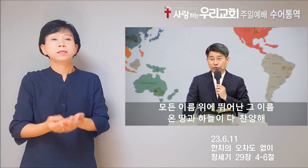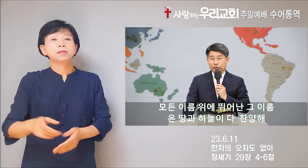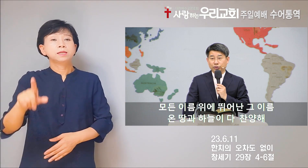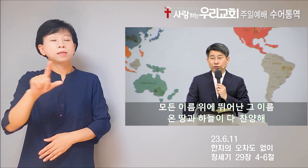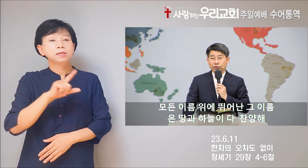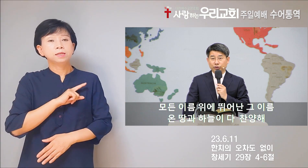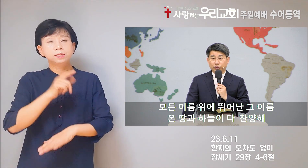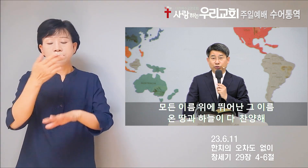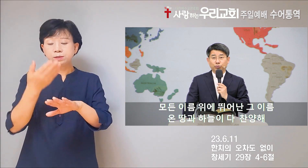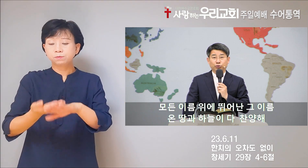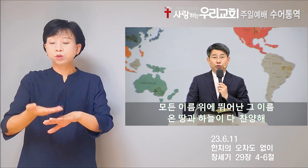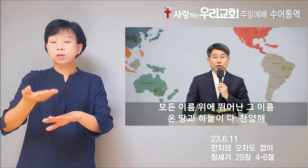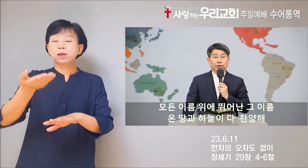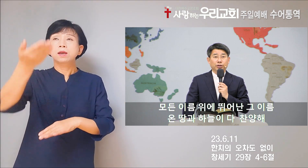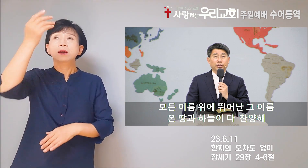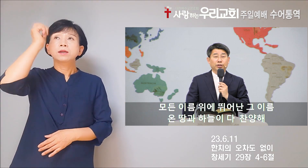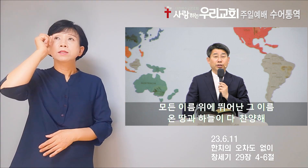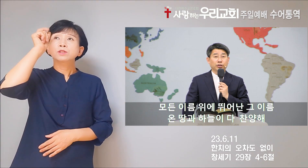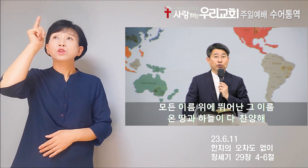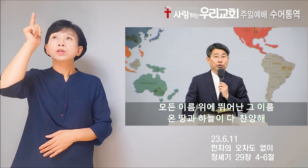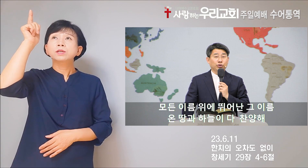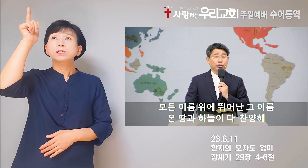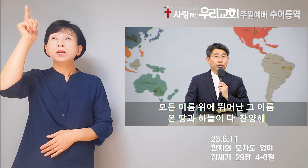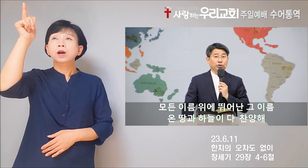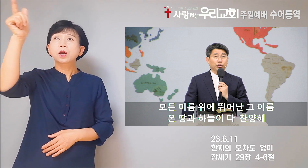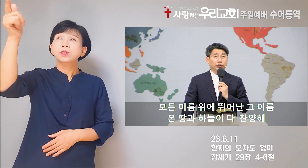모든 이름 위에